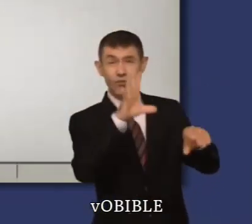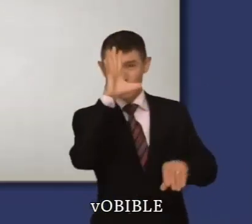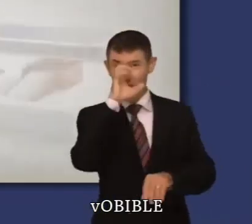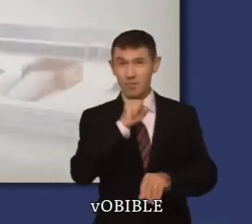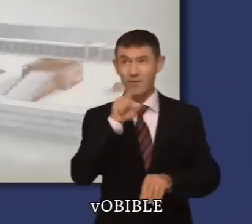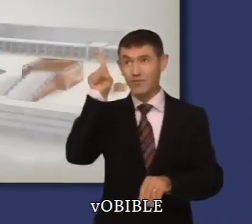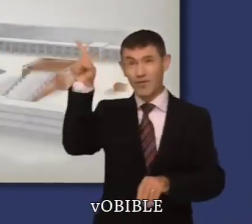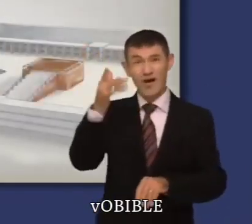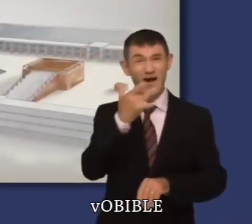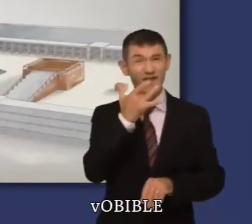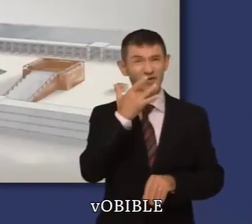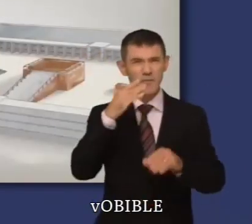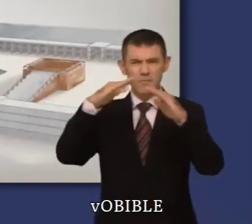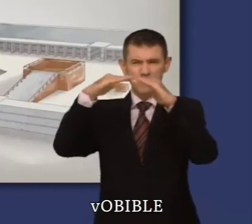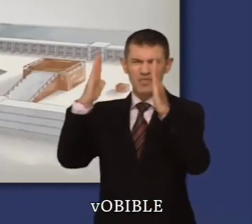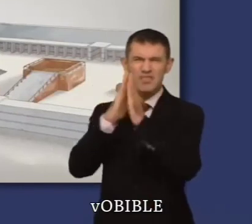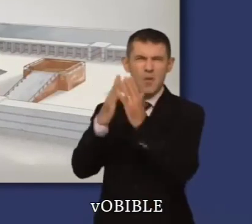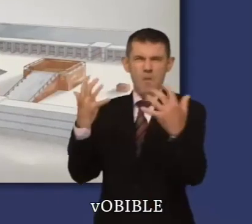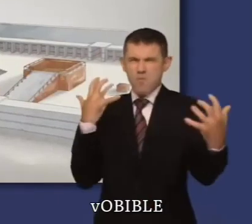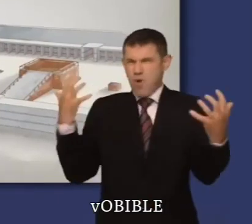les tribus de Juda et de Benjamin.